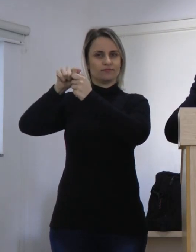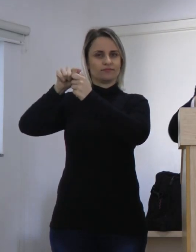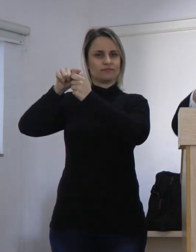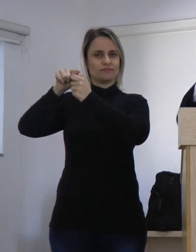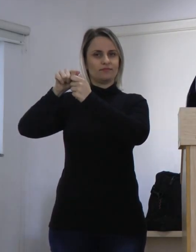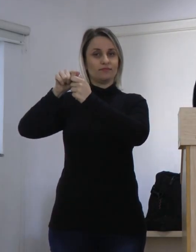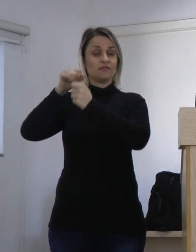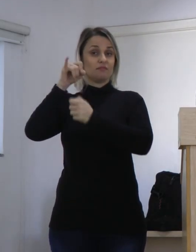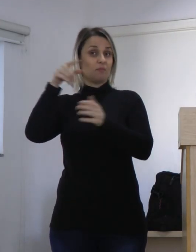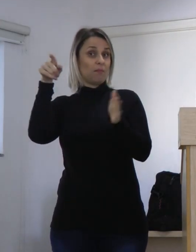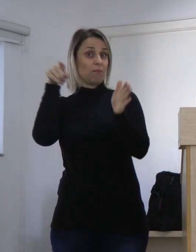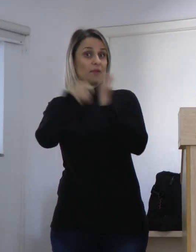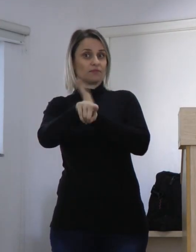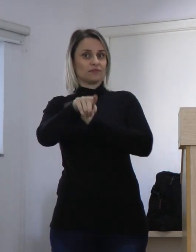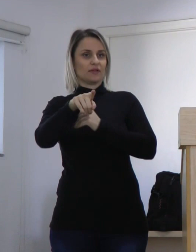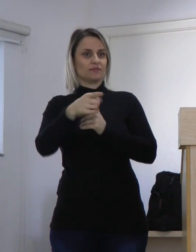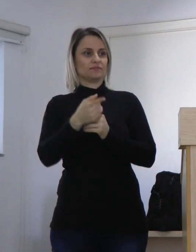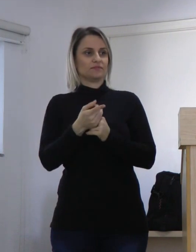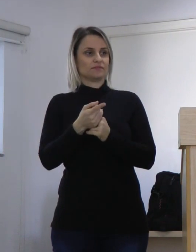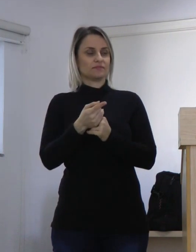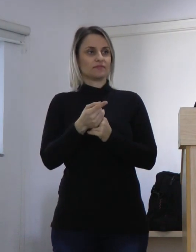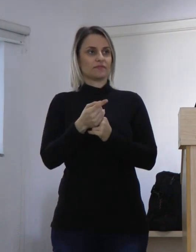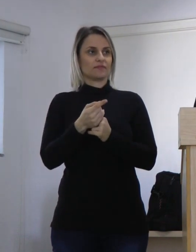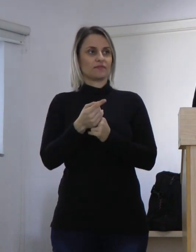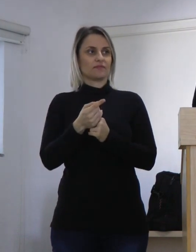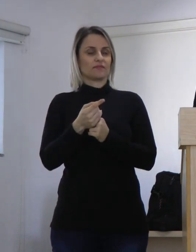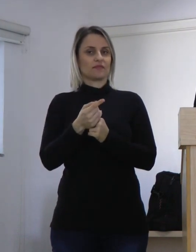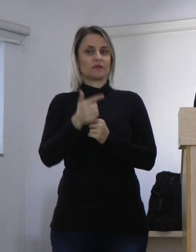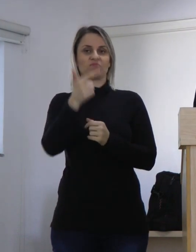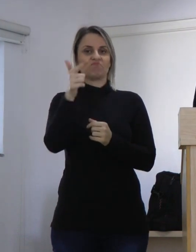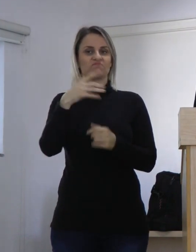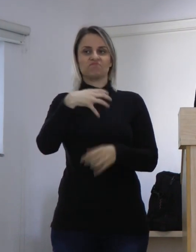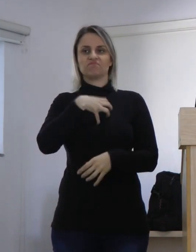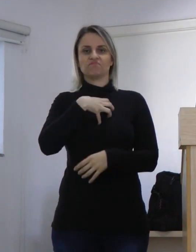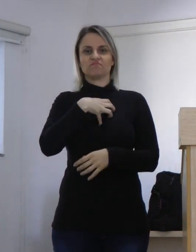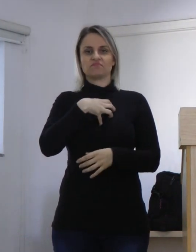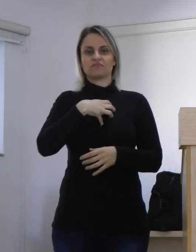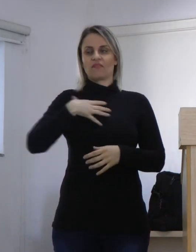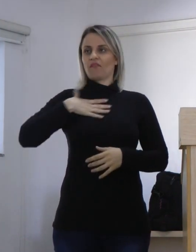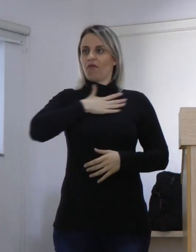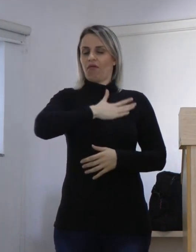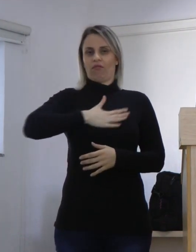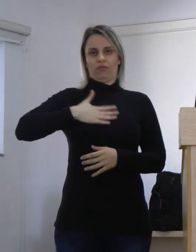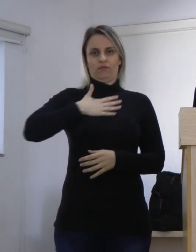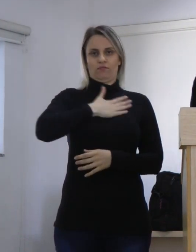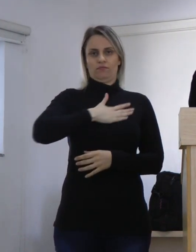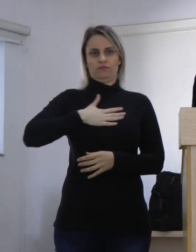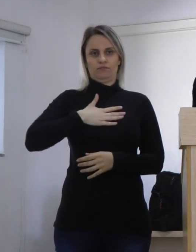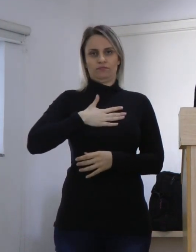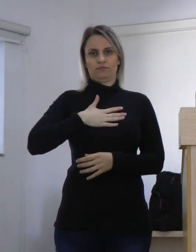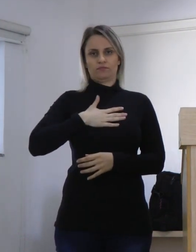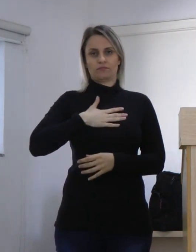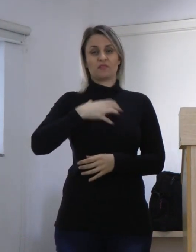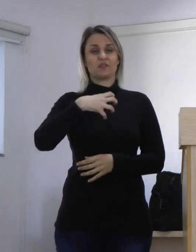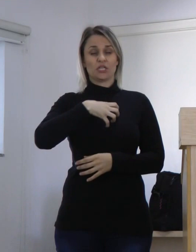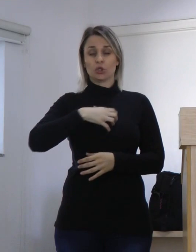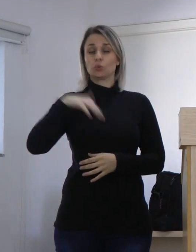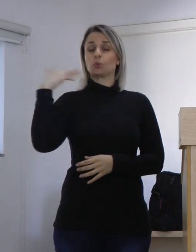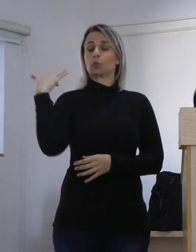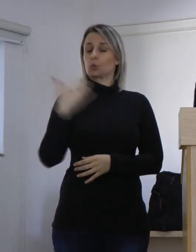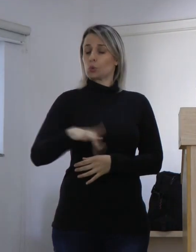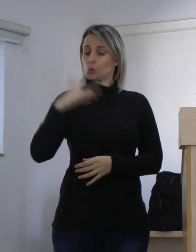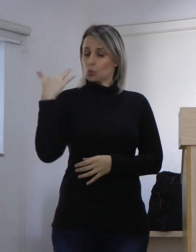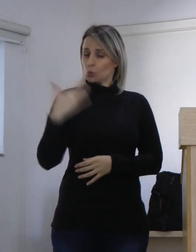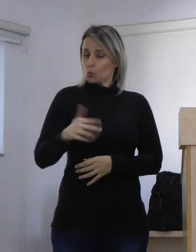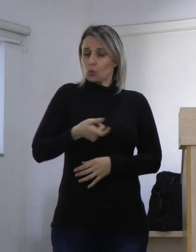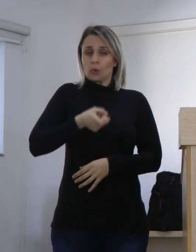se vocês perguntarem a eles, eles não estão sentindo prazer, estão sentindo muitas dores,